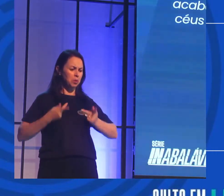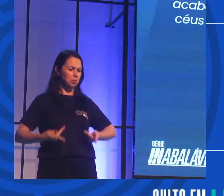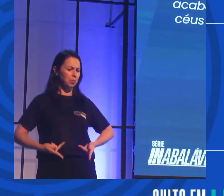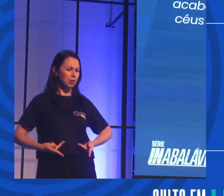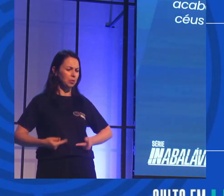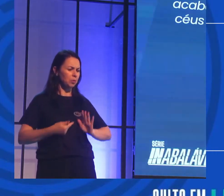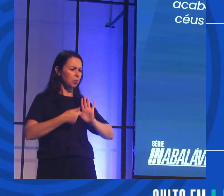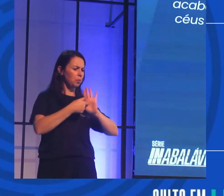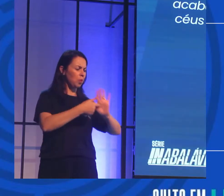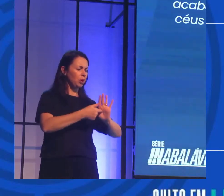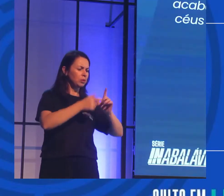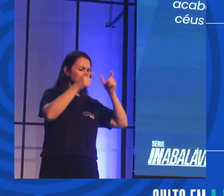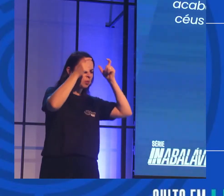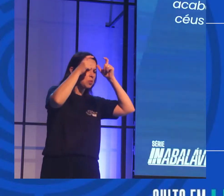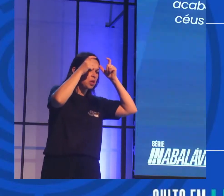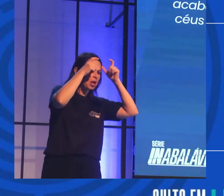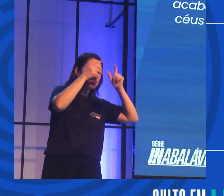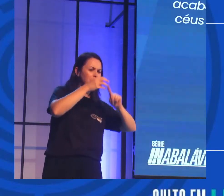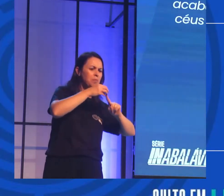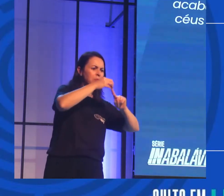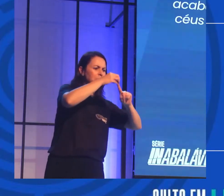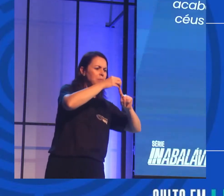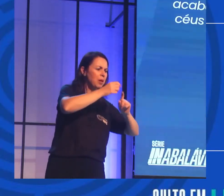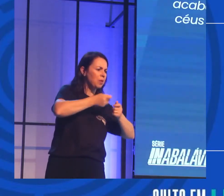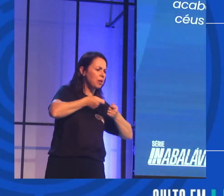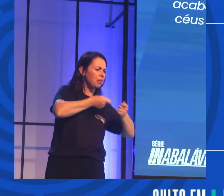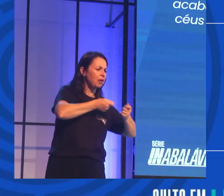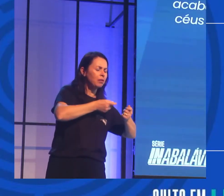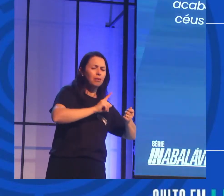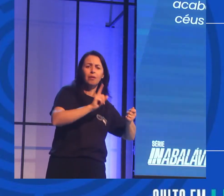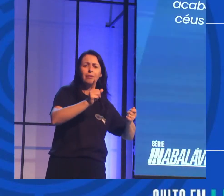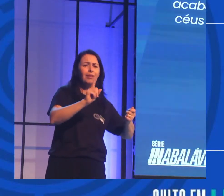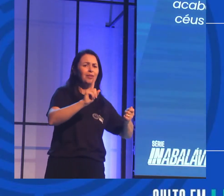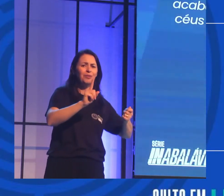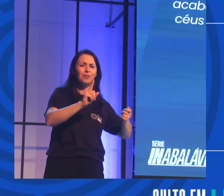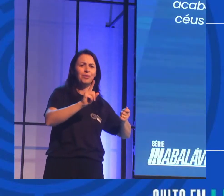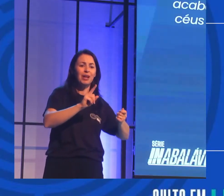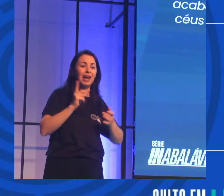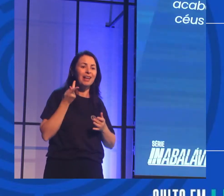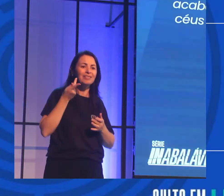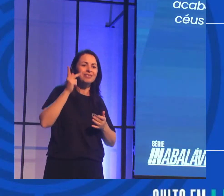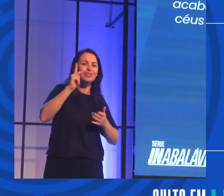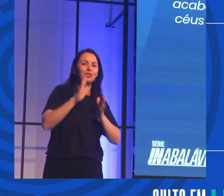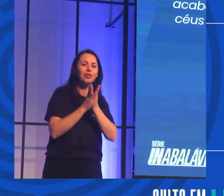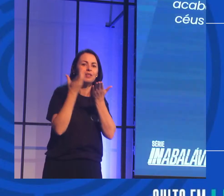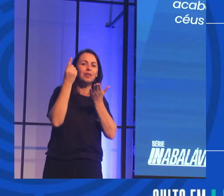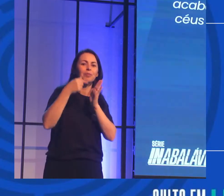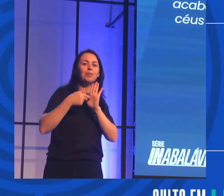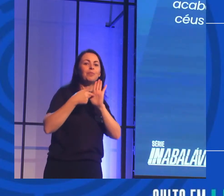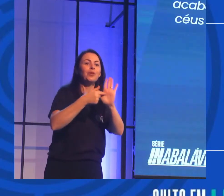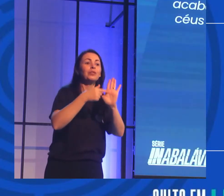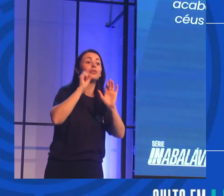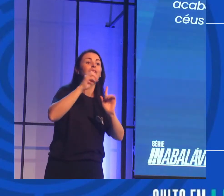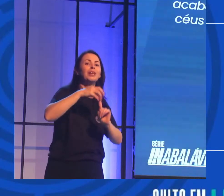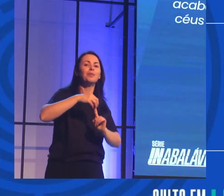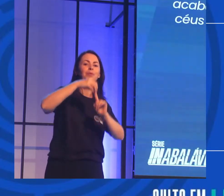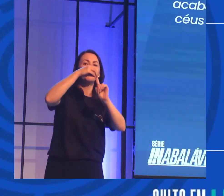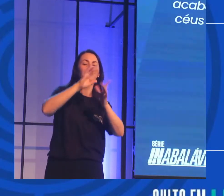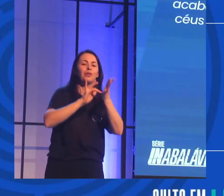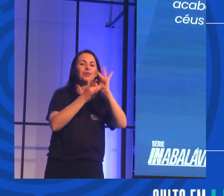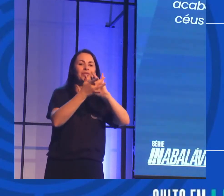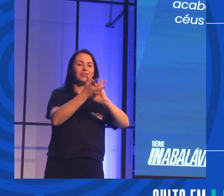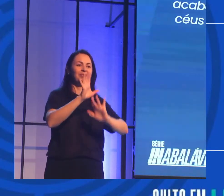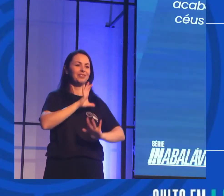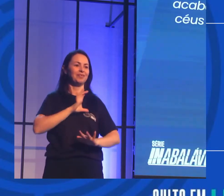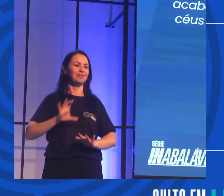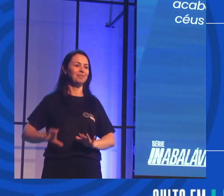para o inimigo das nossas almas que nos ataca. Não, as histórias da Bíblia apontam para Jesus Cristo. E uma coisa